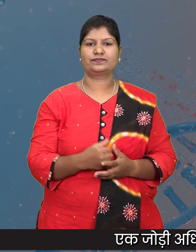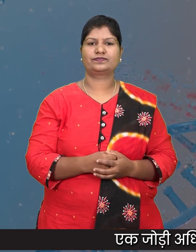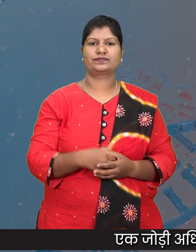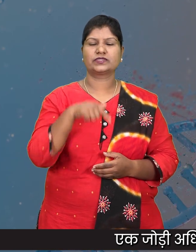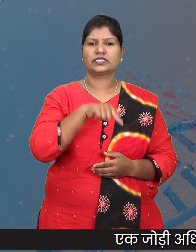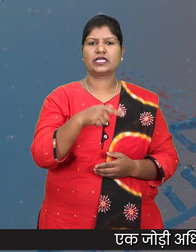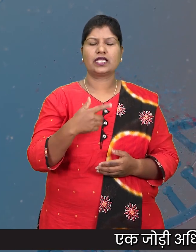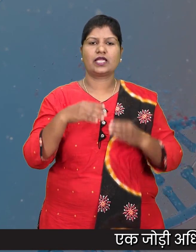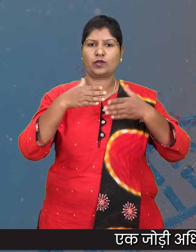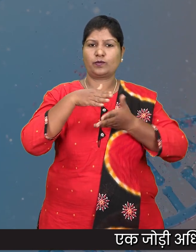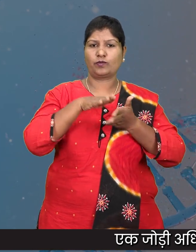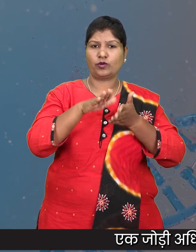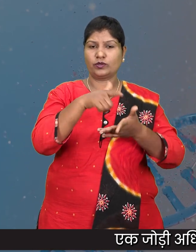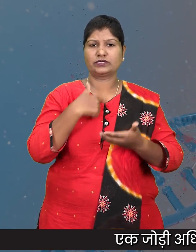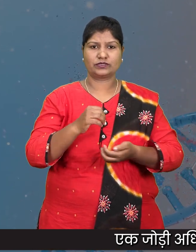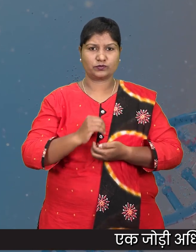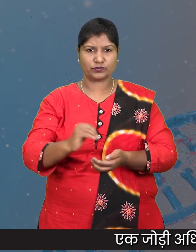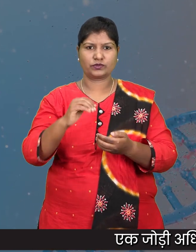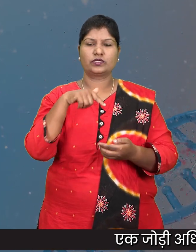कर सकती है।